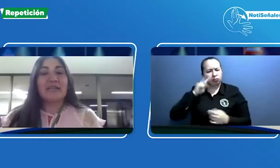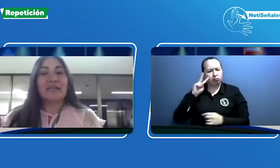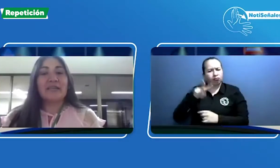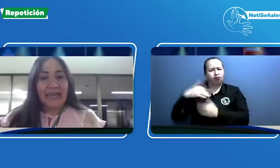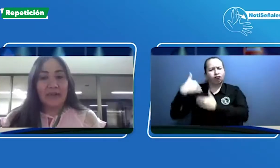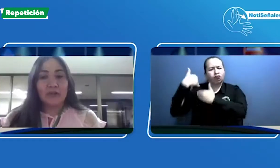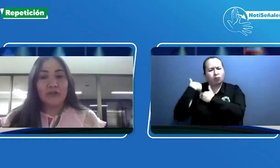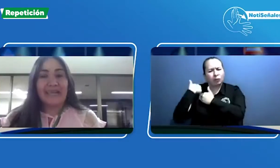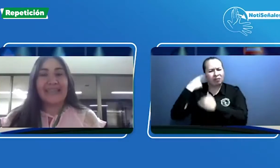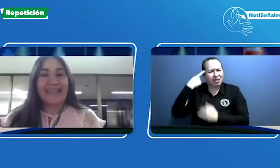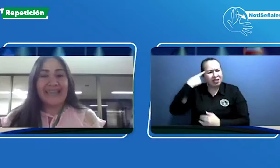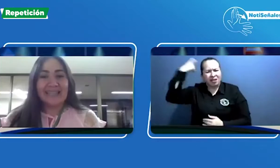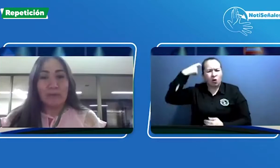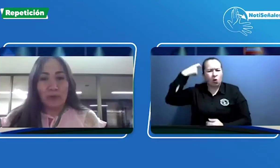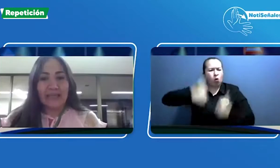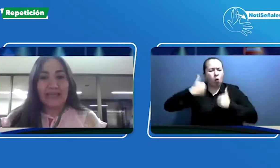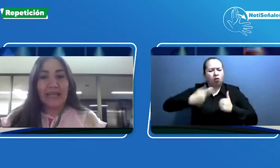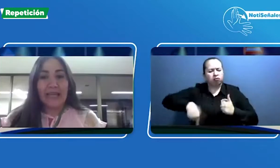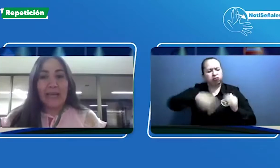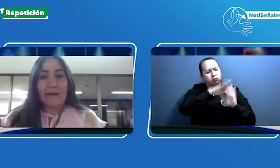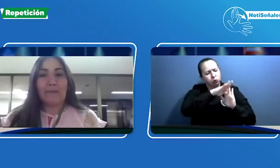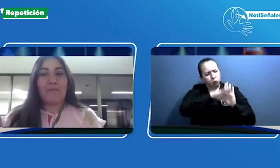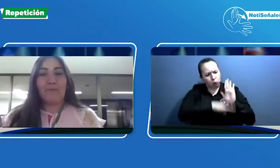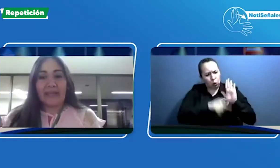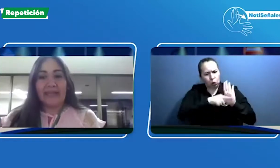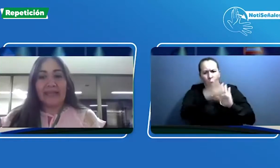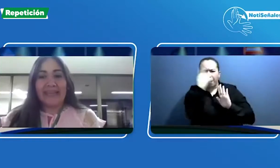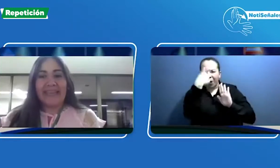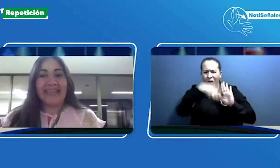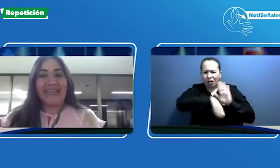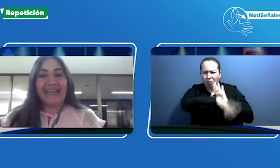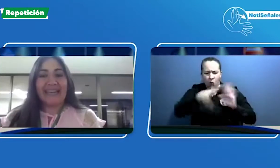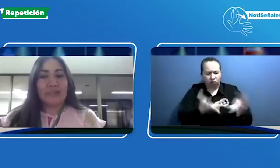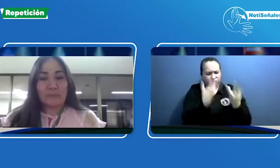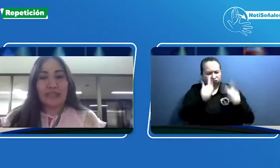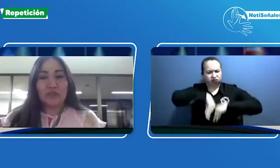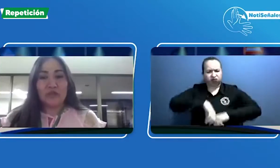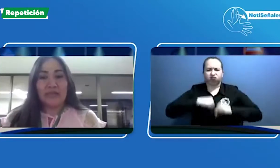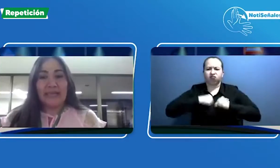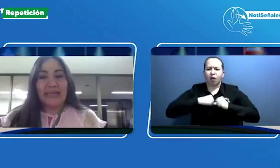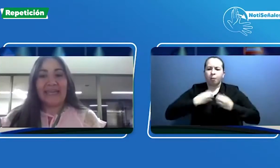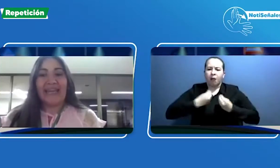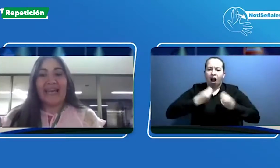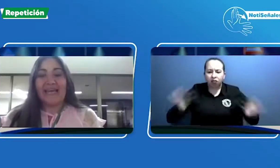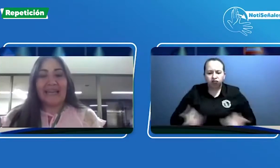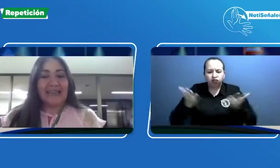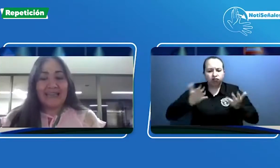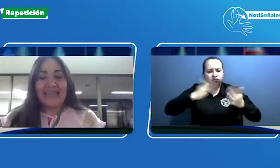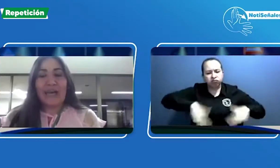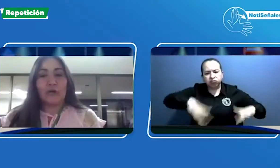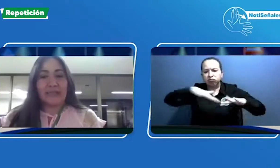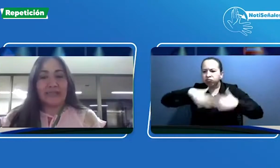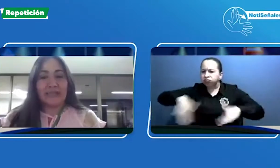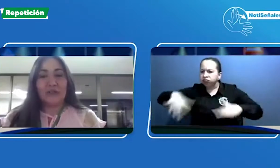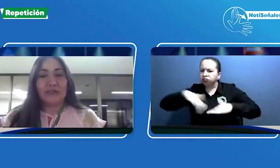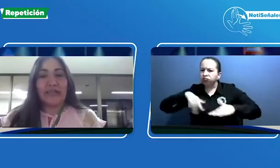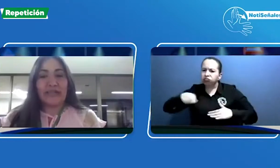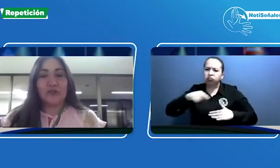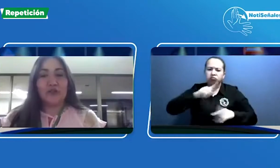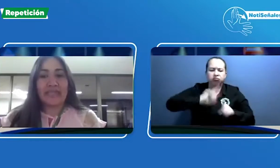es empoderarnos de esa política para poder generar espacios en la garantía o